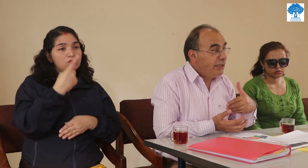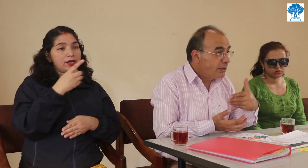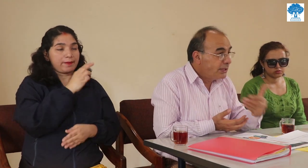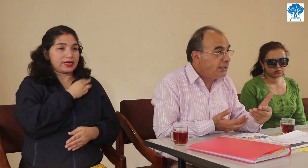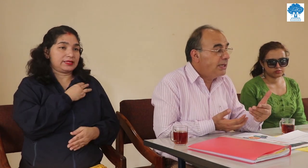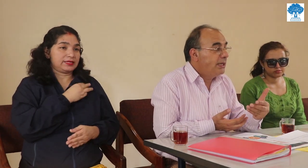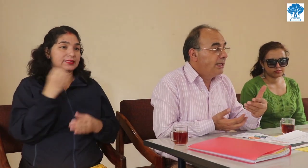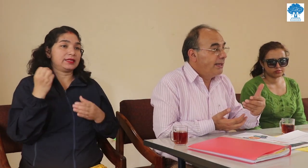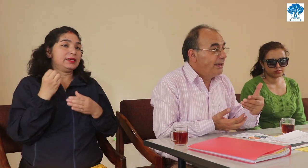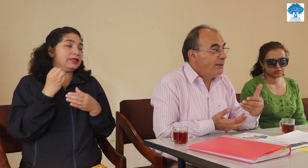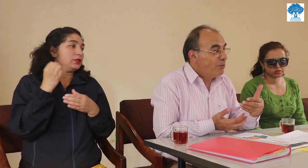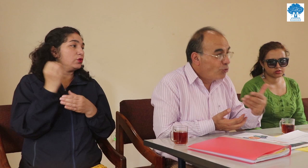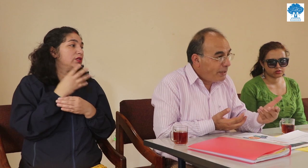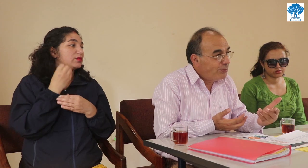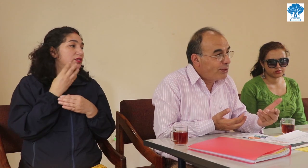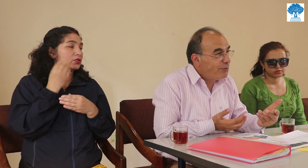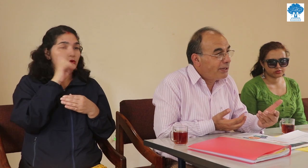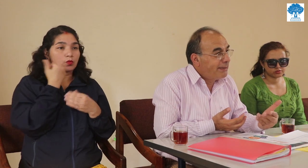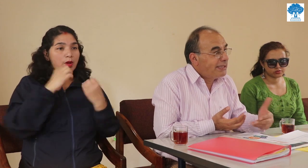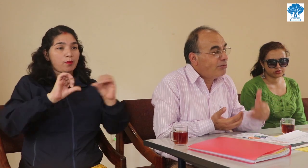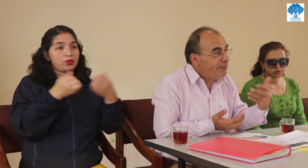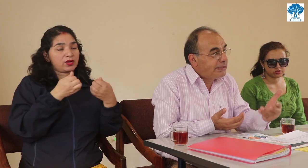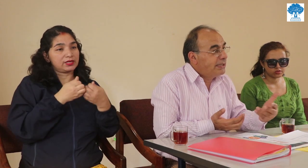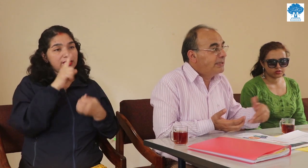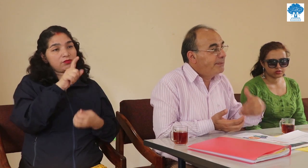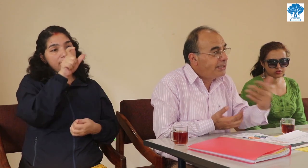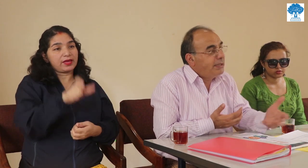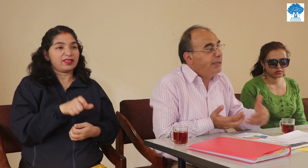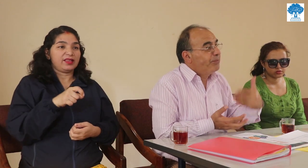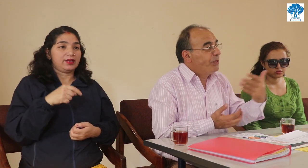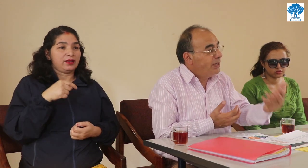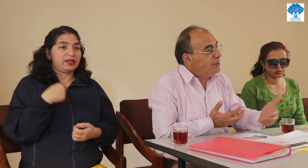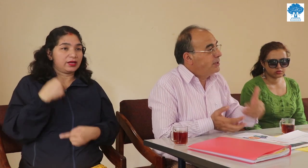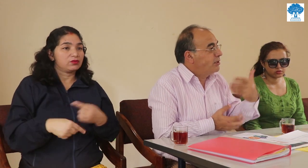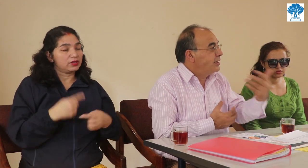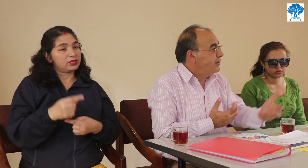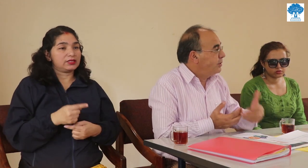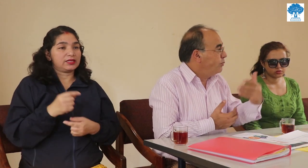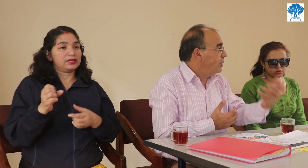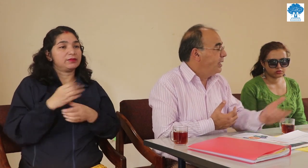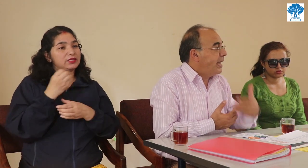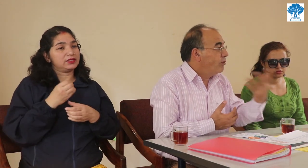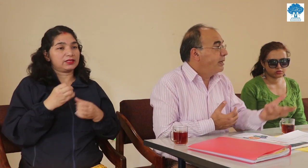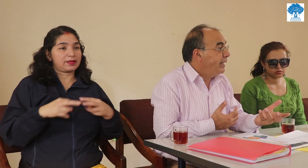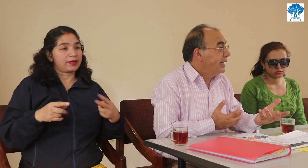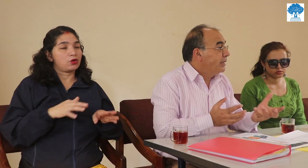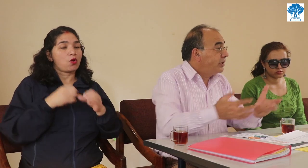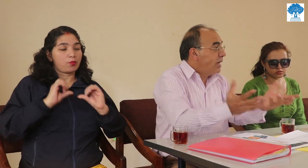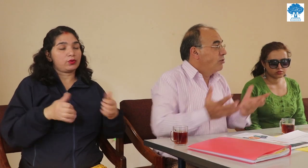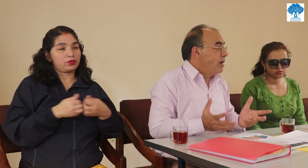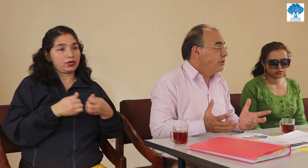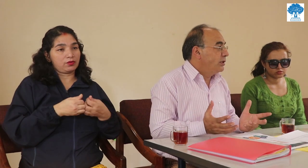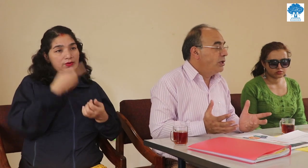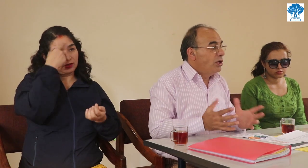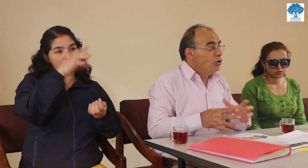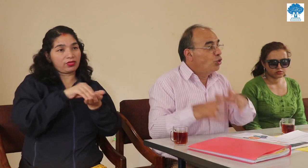यो त इमर्जेन्सीको रूपमा युज गर्नुपर्नेमा चाहिँ एउटै मान्छेले रिपिटेडली इमर्जेन्सी कन्ट्रासेप्सन युज गरिरहेको भन्ने